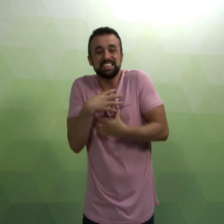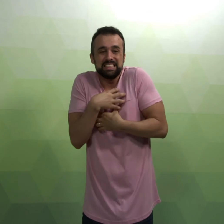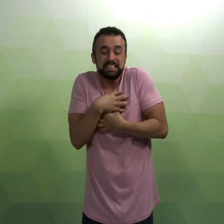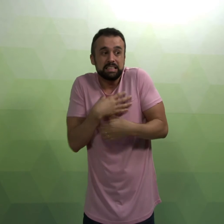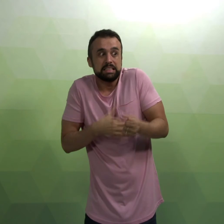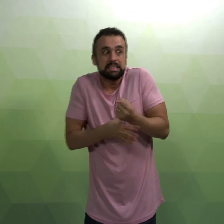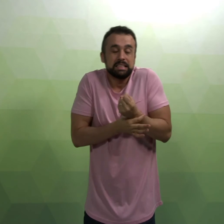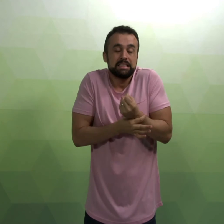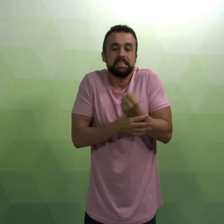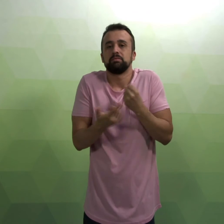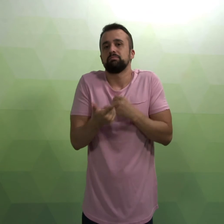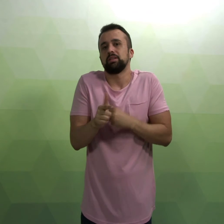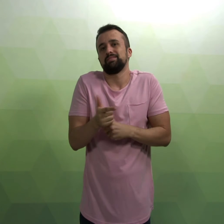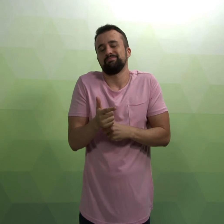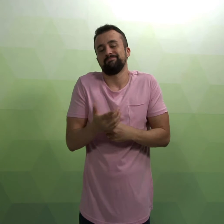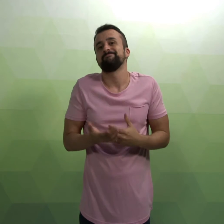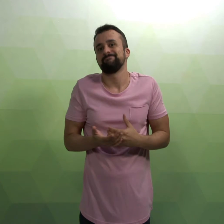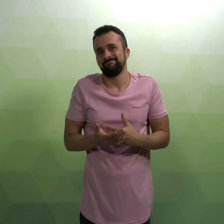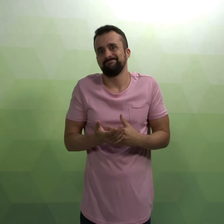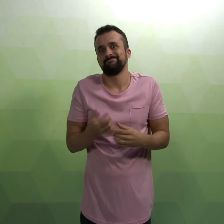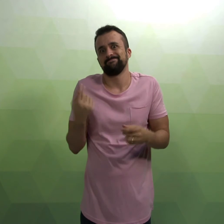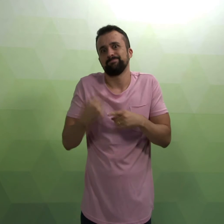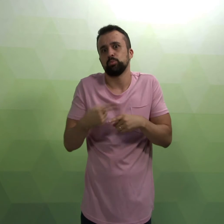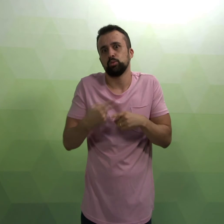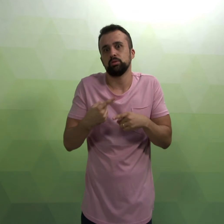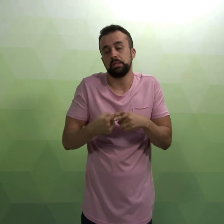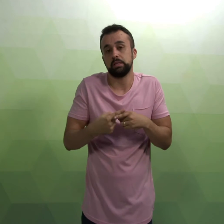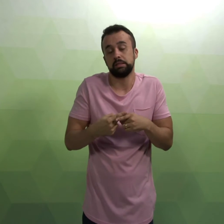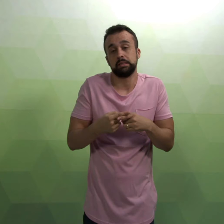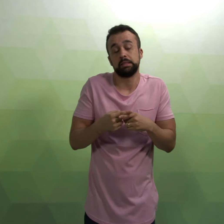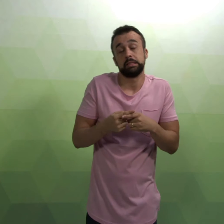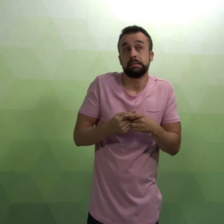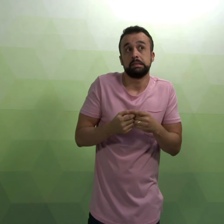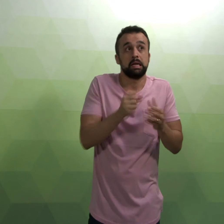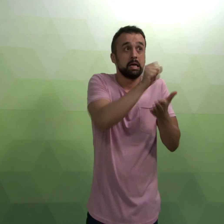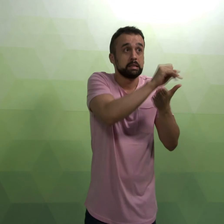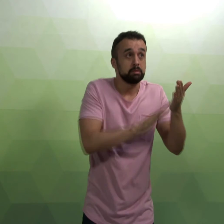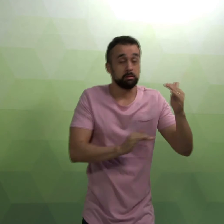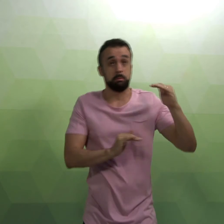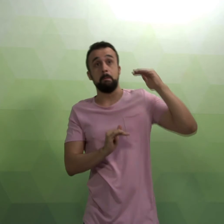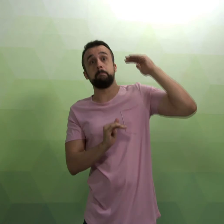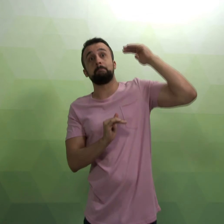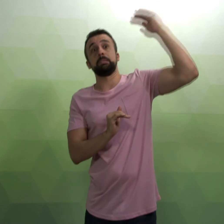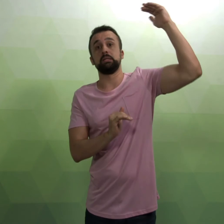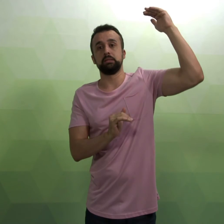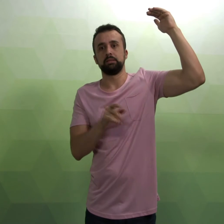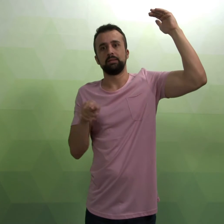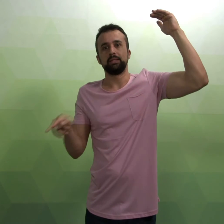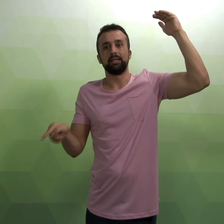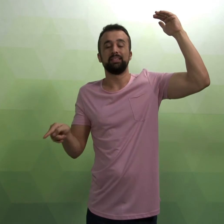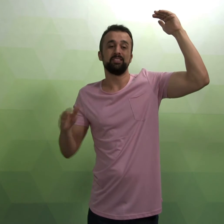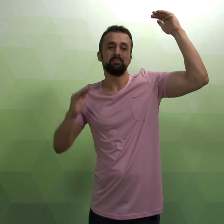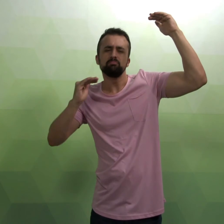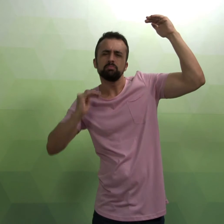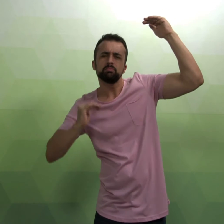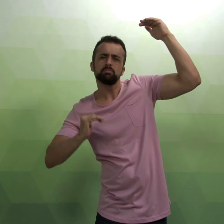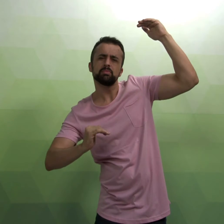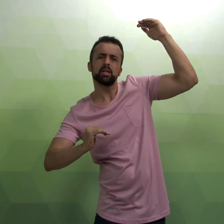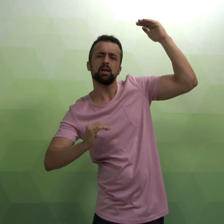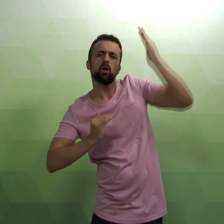exemplo. Esse aluno se sentiria inseguro, pois a atividade está num nível e